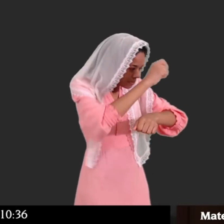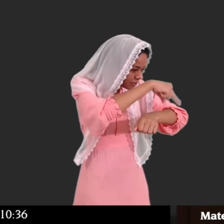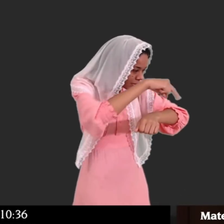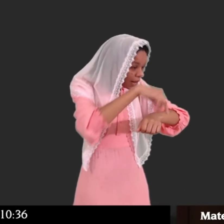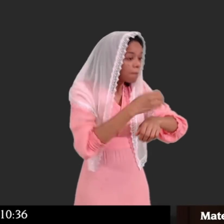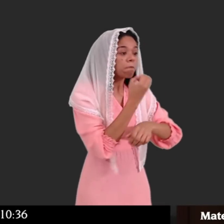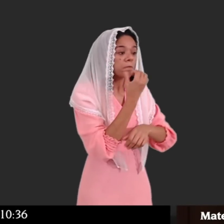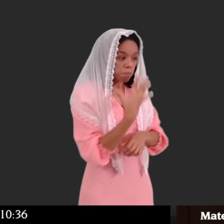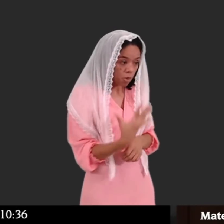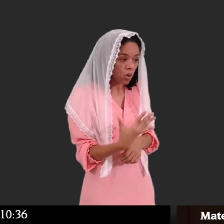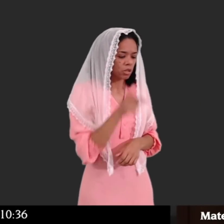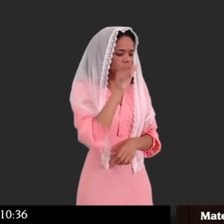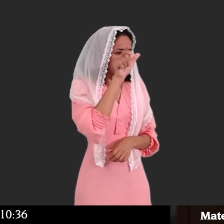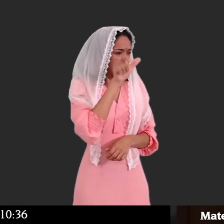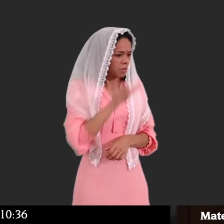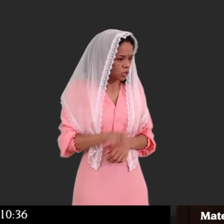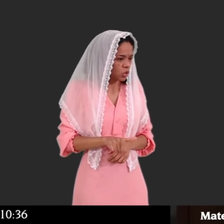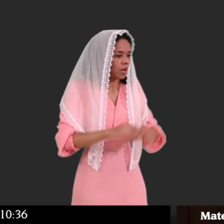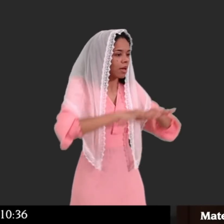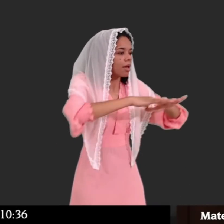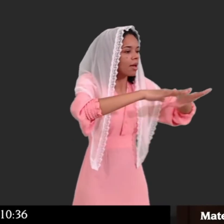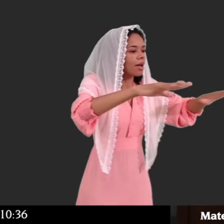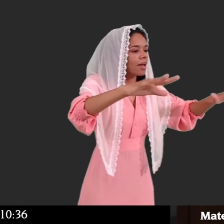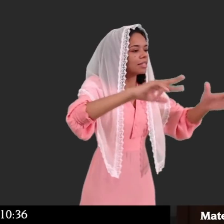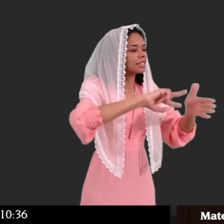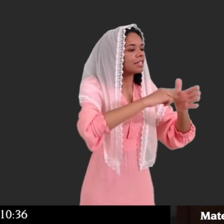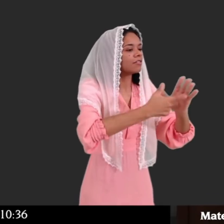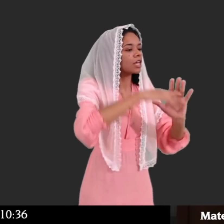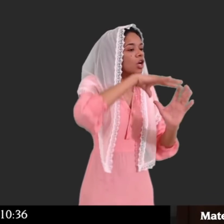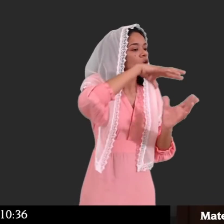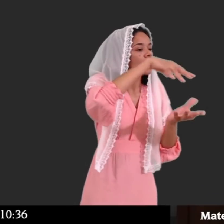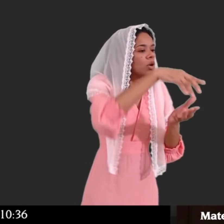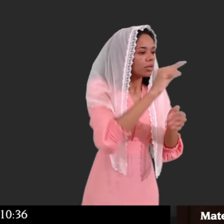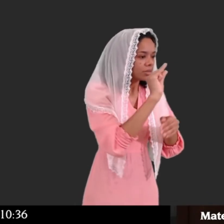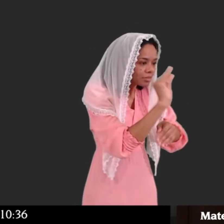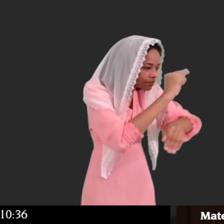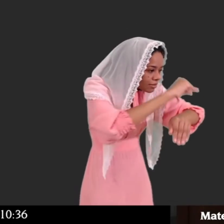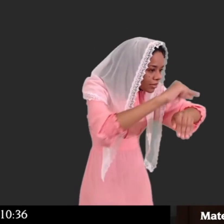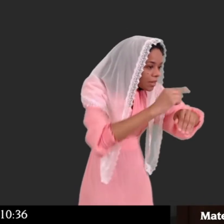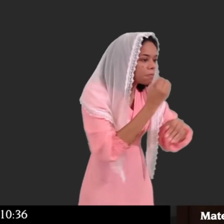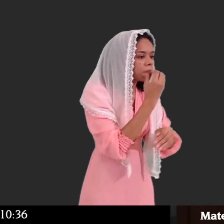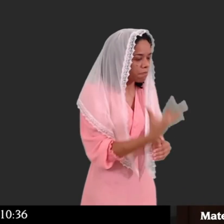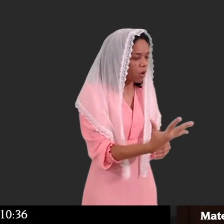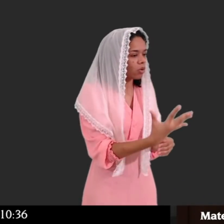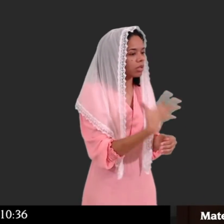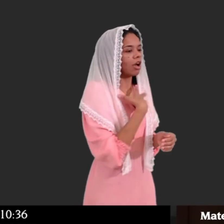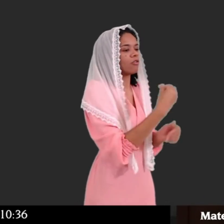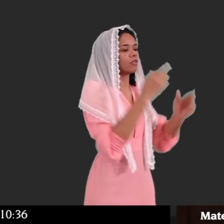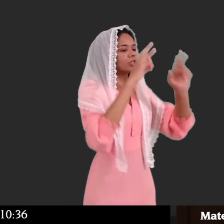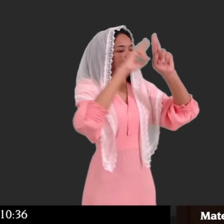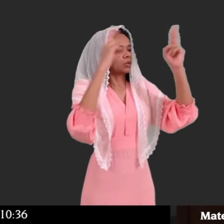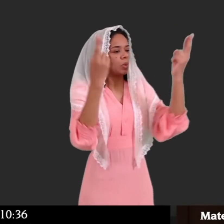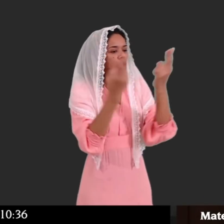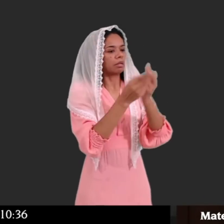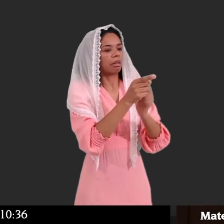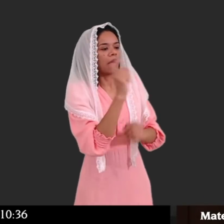filho do homem, o campo é o mundo, e a boa semente são os filhos do reino, e o joio são os